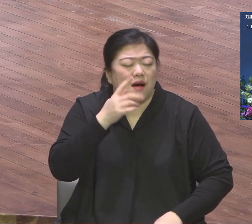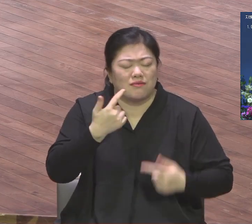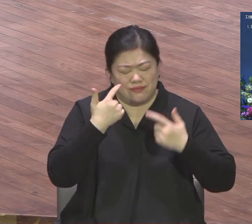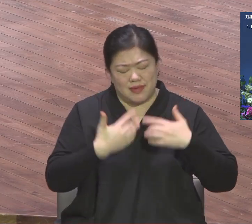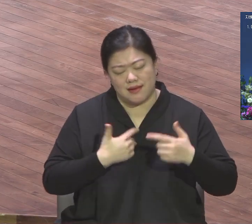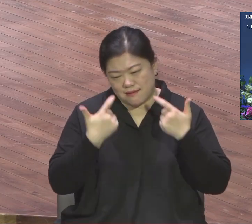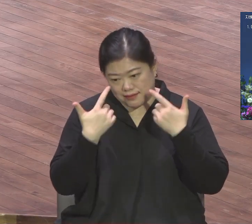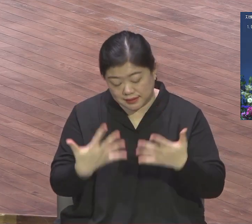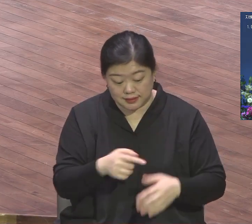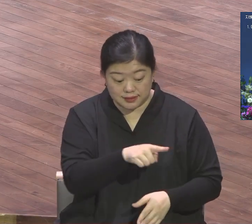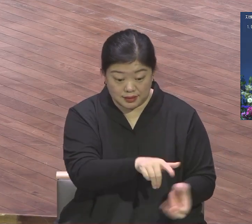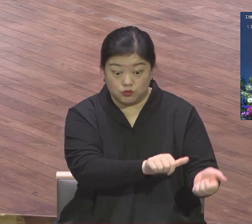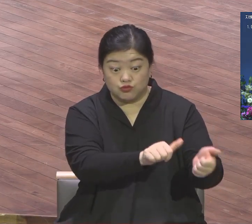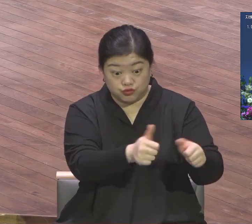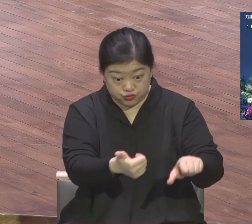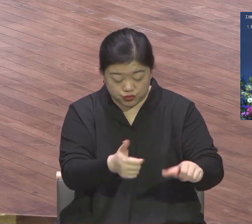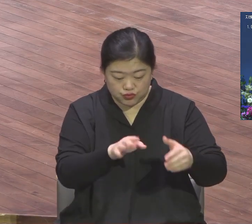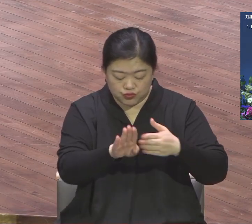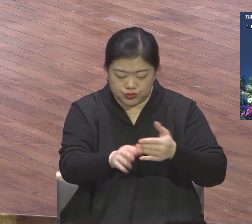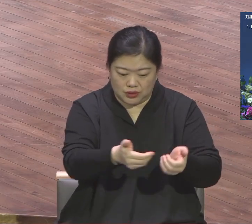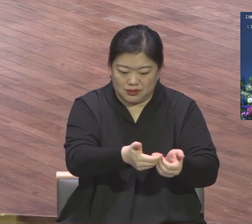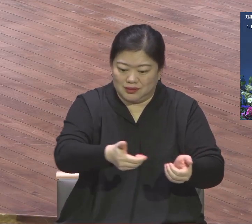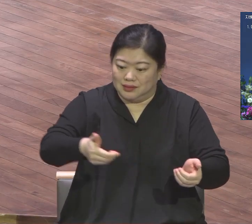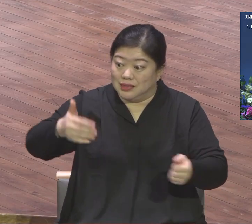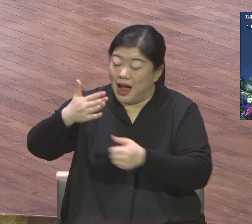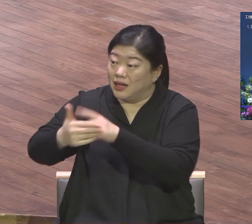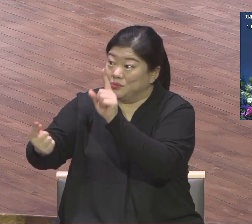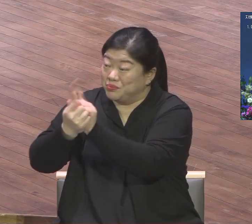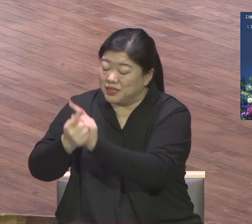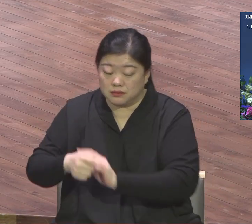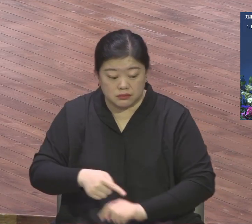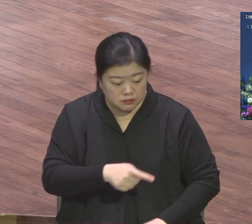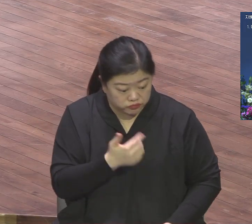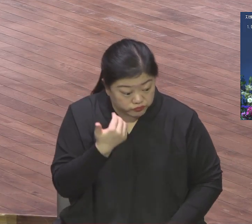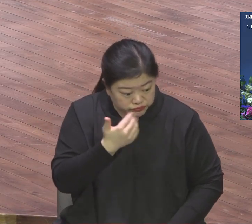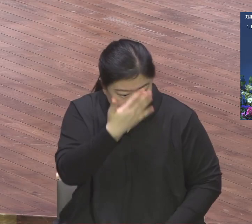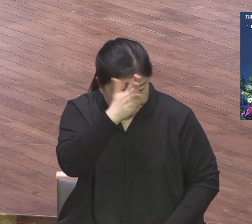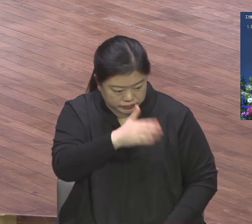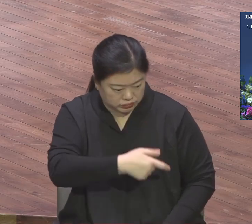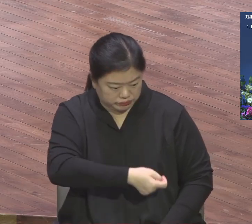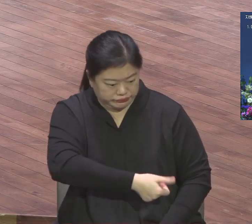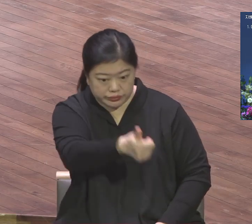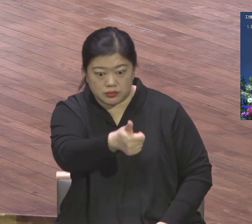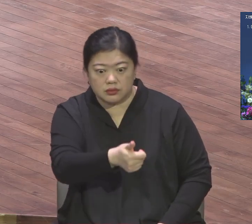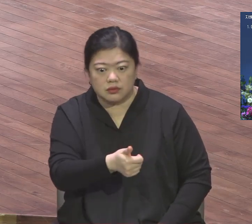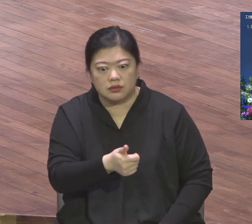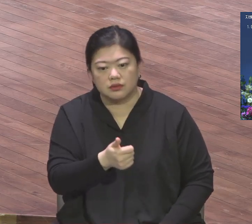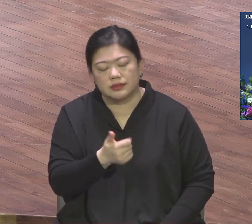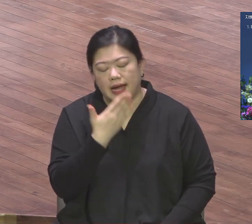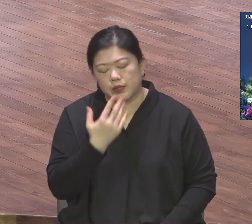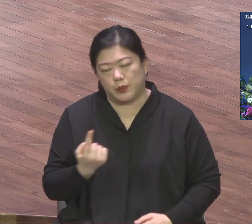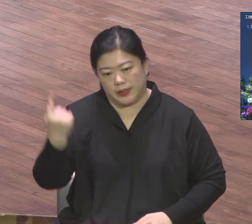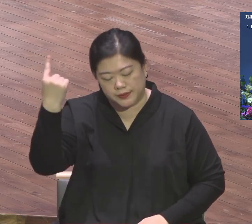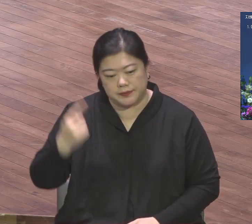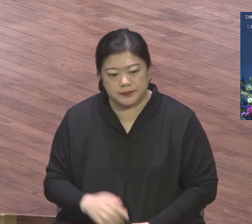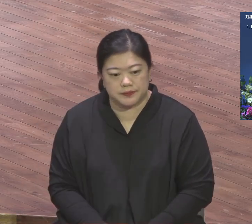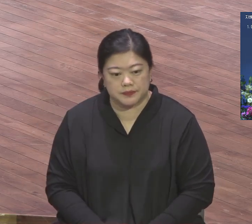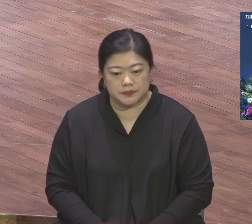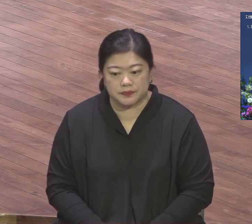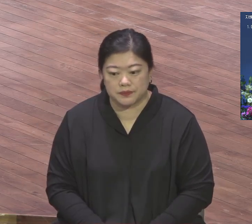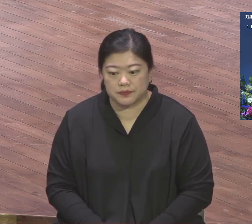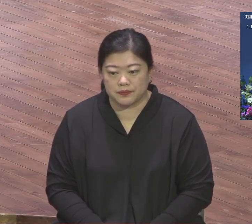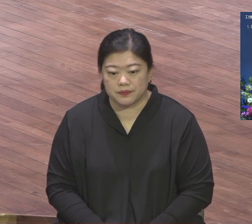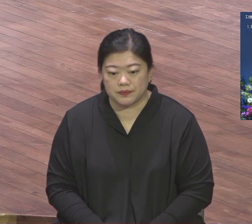불신앙. 이스라엘 사람들 익숙해, 익숙해. 불신앙이 아예 막 학습화되었어요. 무기력, 아예 불신앙이야.